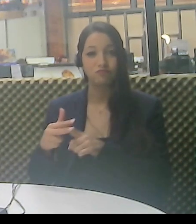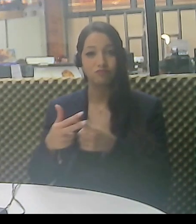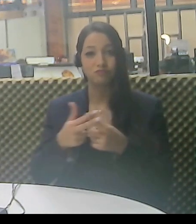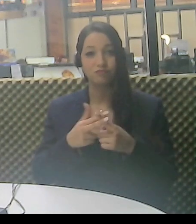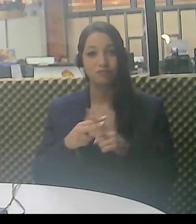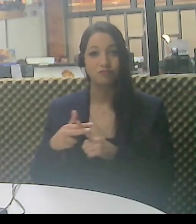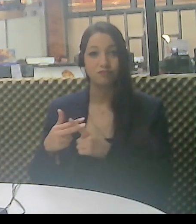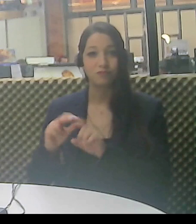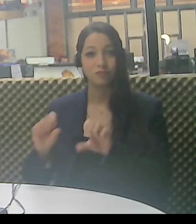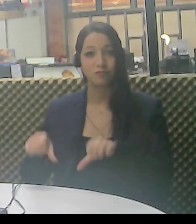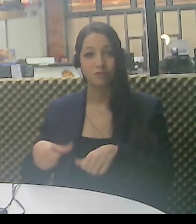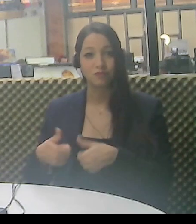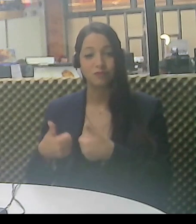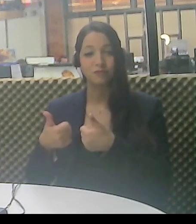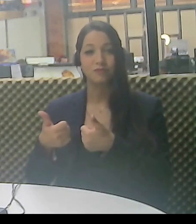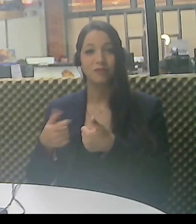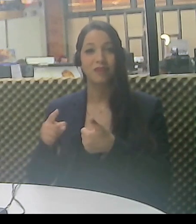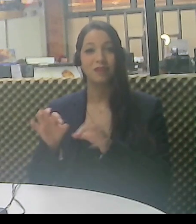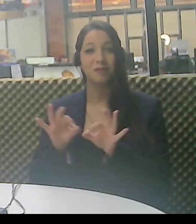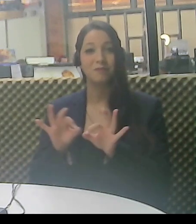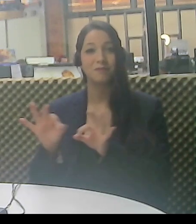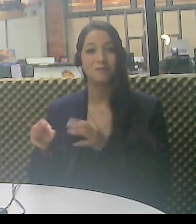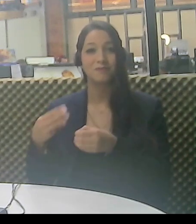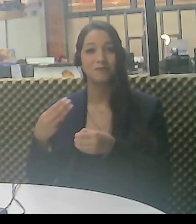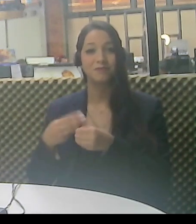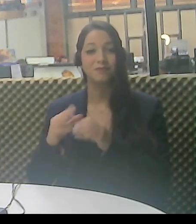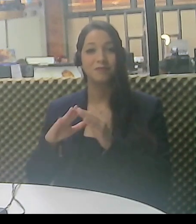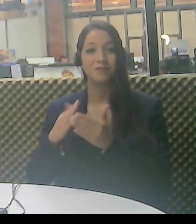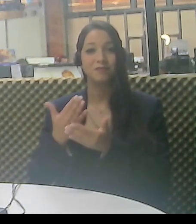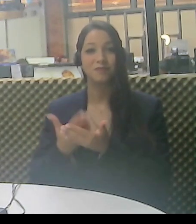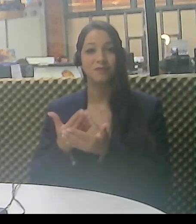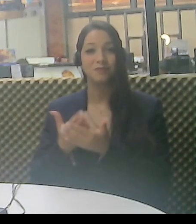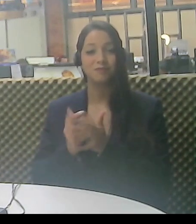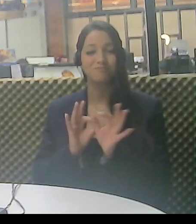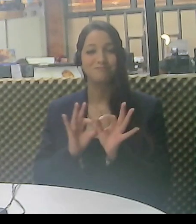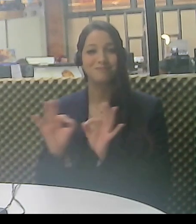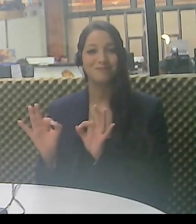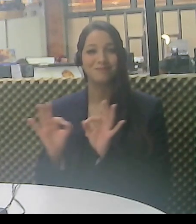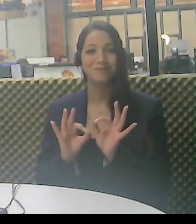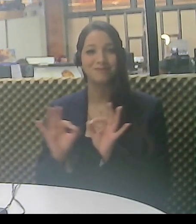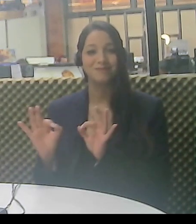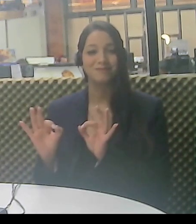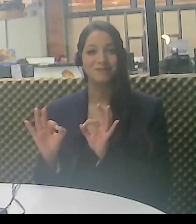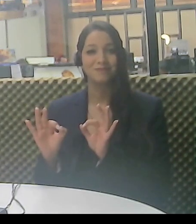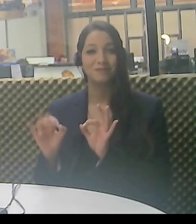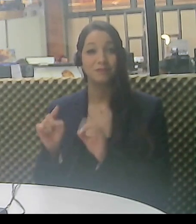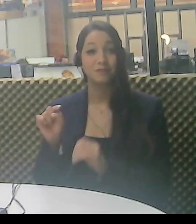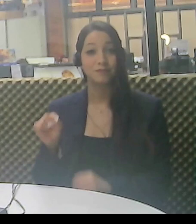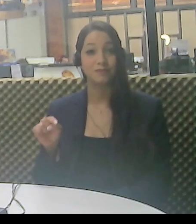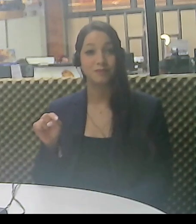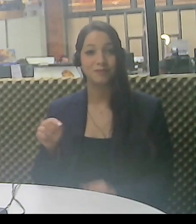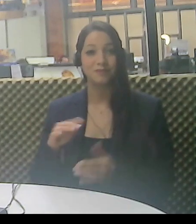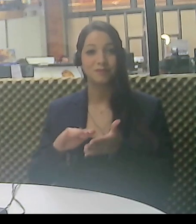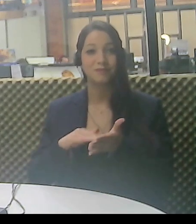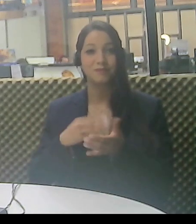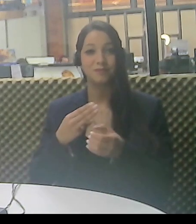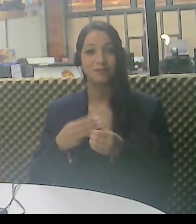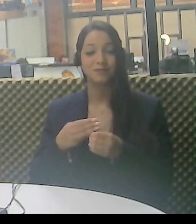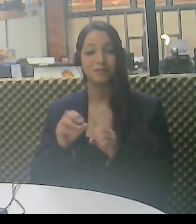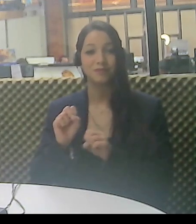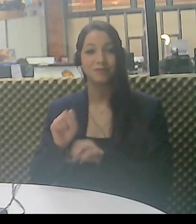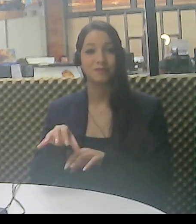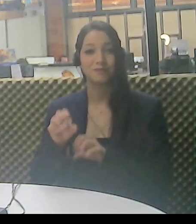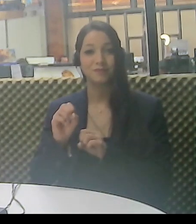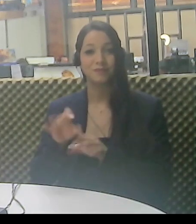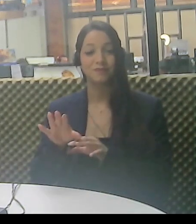e manutenções. Esse é o programa municipal Escola Bem Arrumada. Por meio do Escola Bem Arrumada, a Secretaria Municipal de